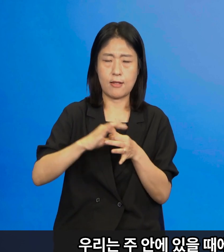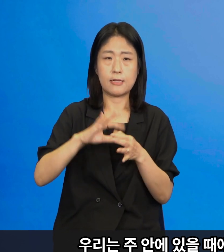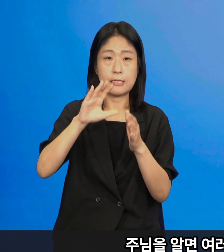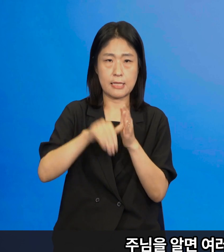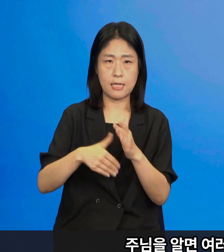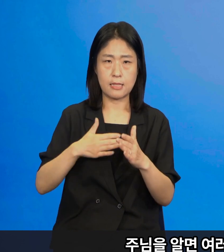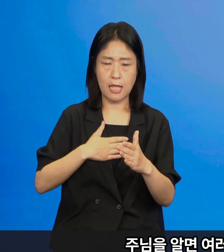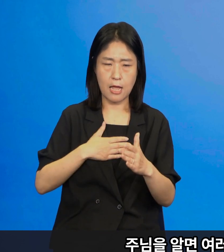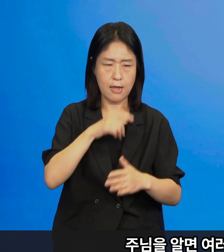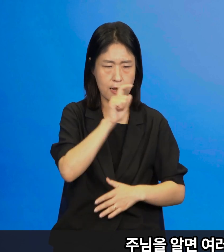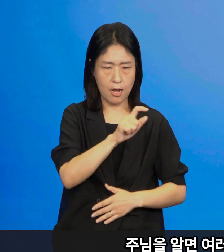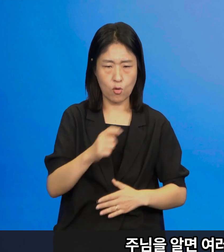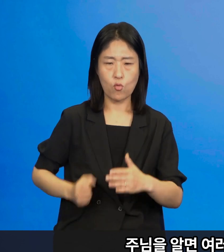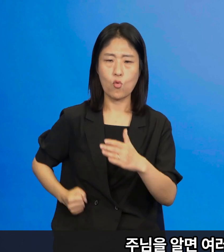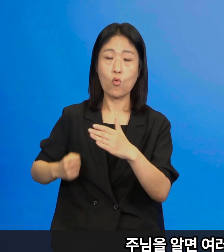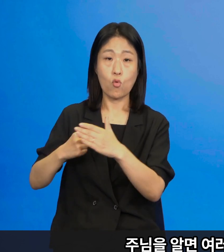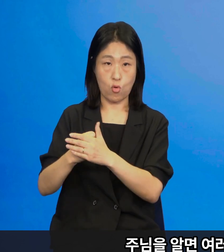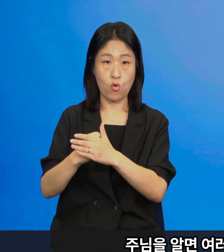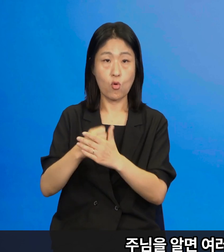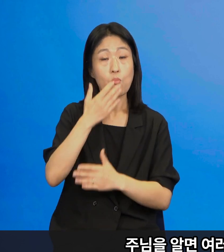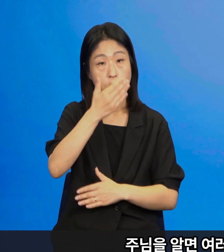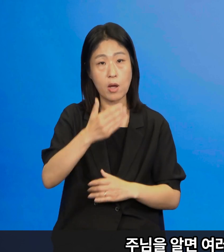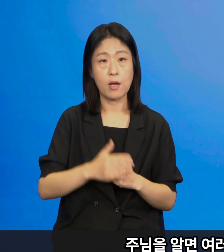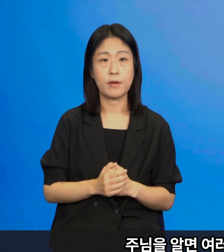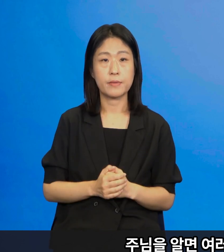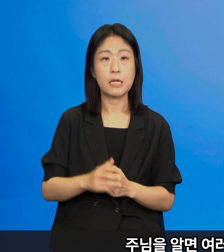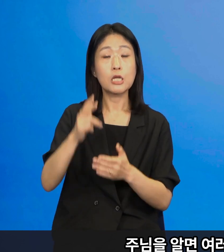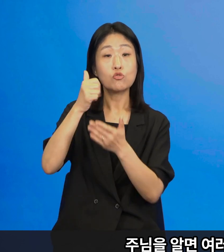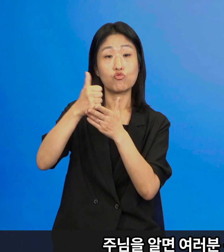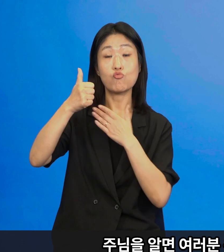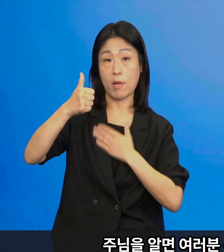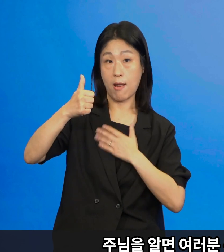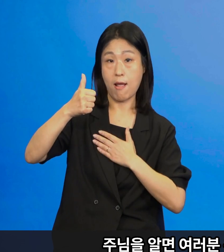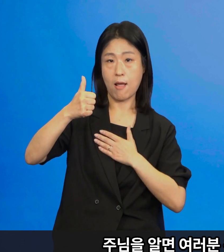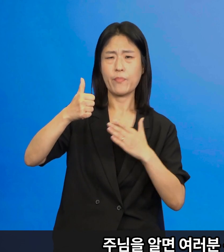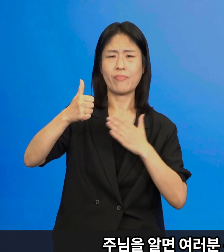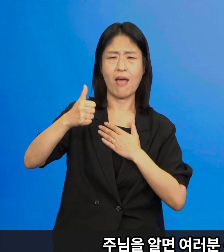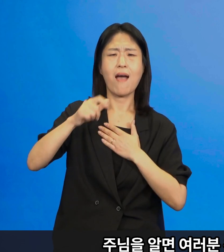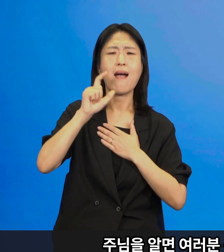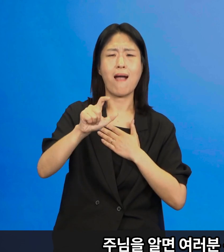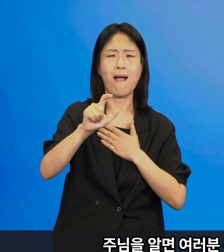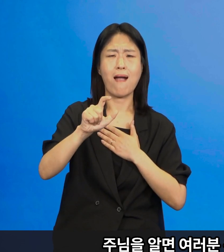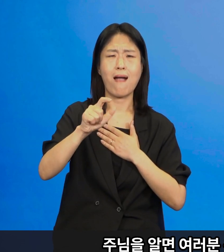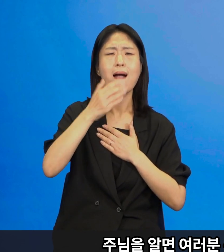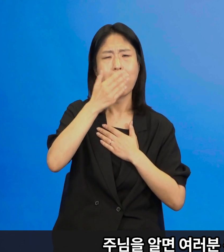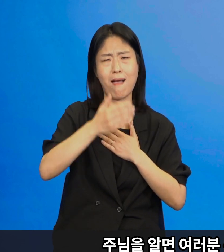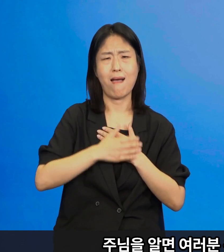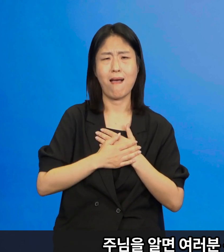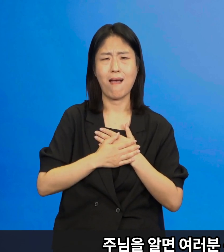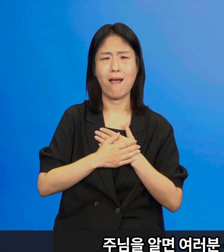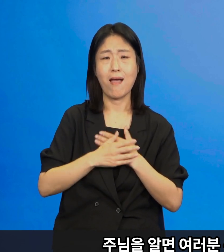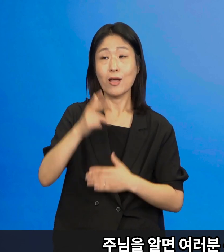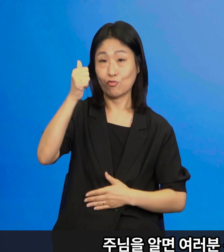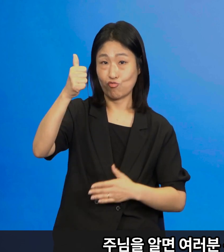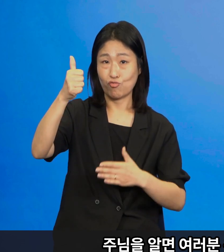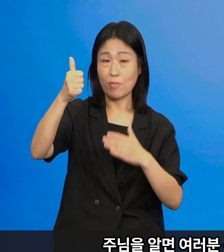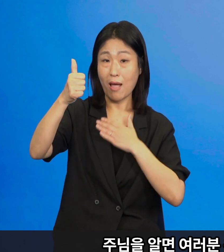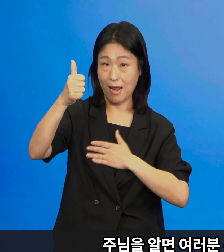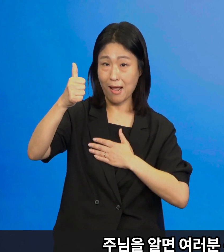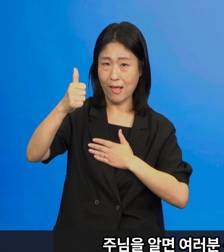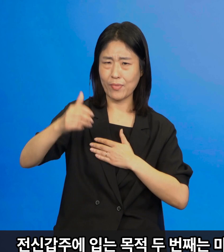있습니다. 주님을 알면 여러분 강하실 수 있어요. 주님을 알면 여러분 용맹할 수 있는